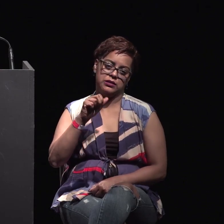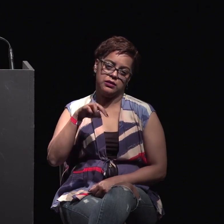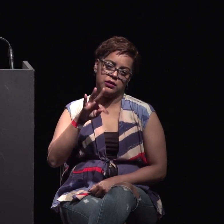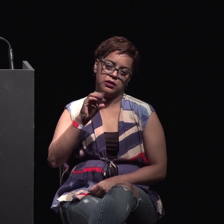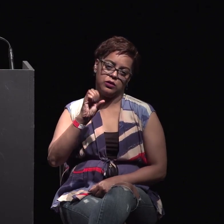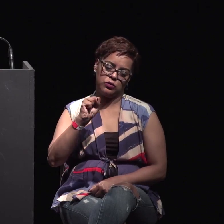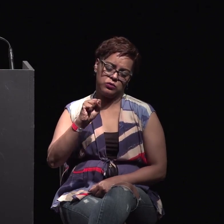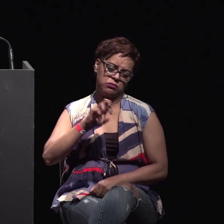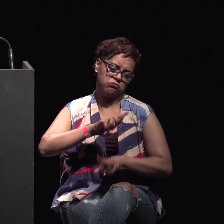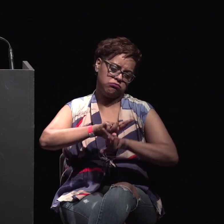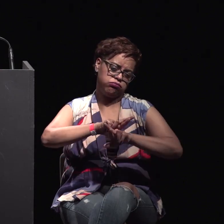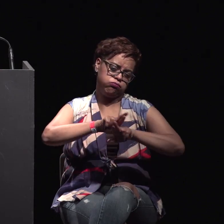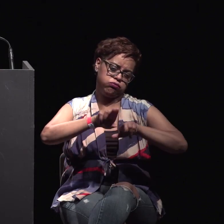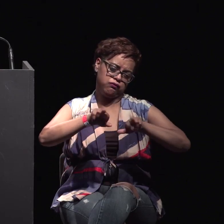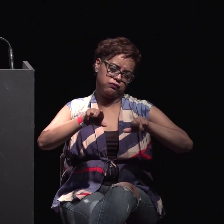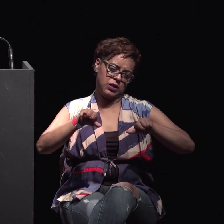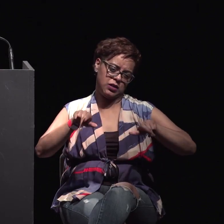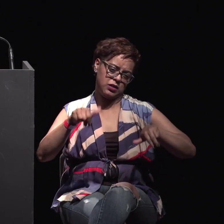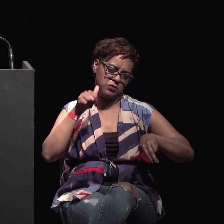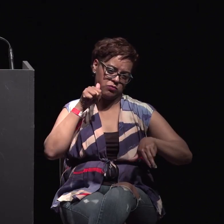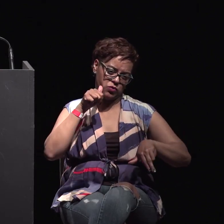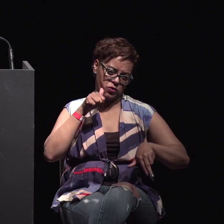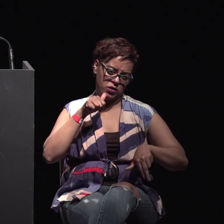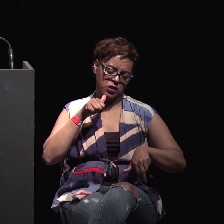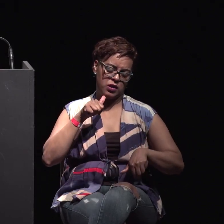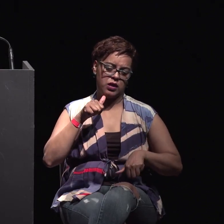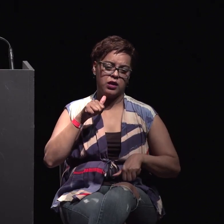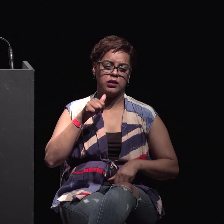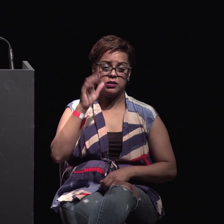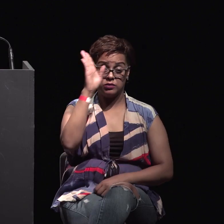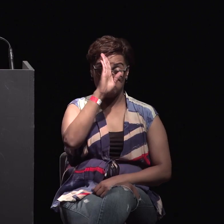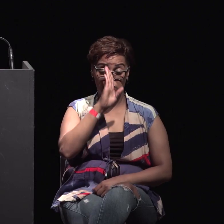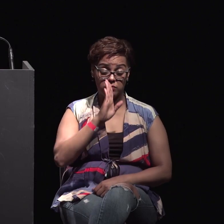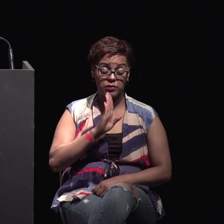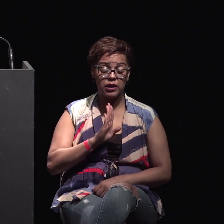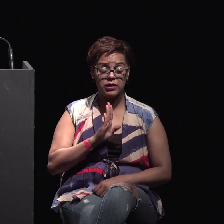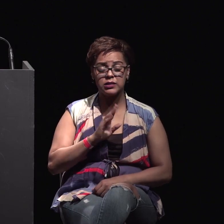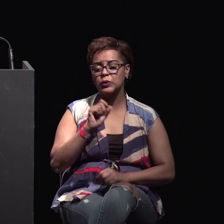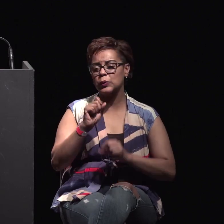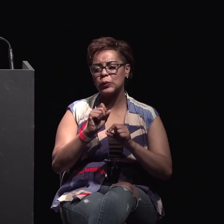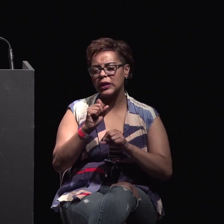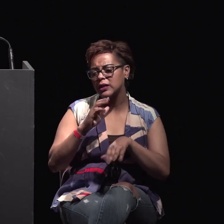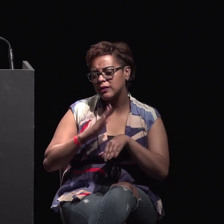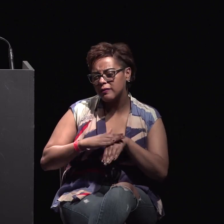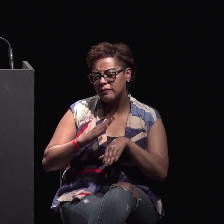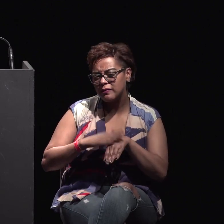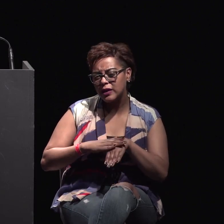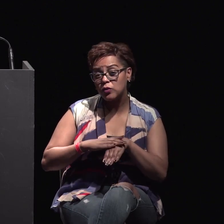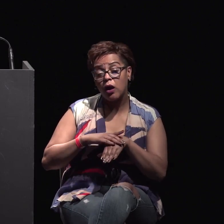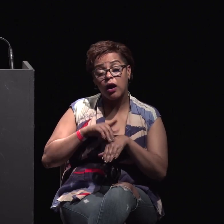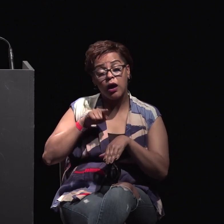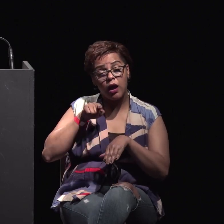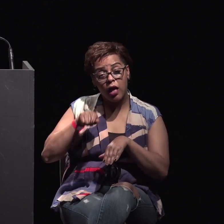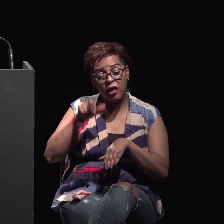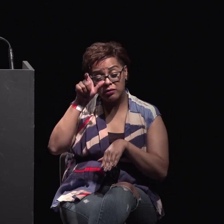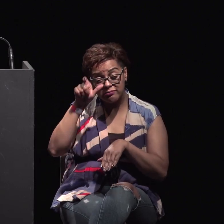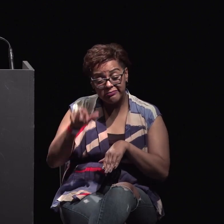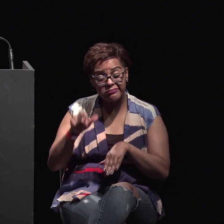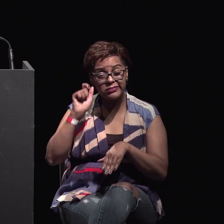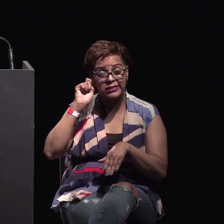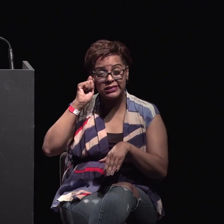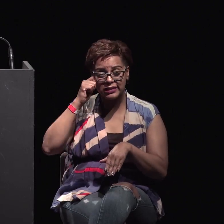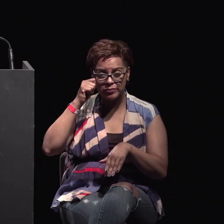mulheres aí pelo país afora. Elas têm se dedicado à impulsão da escrita de mulheres